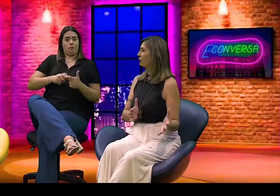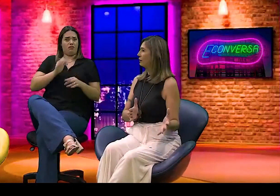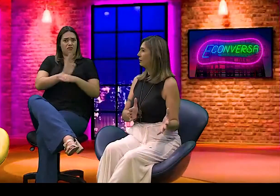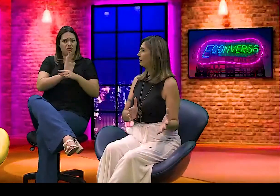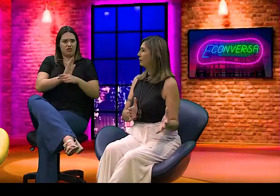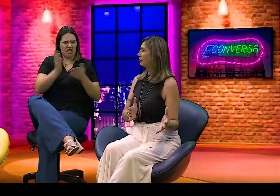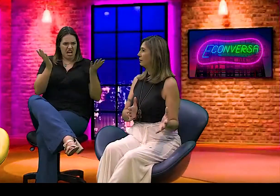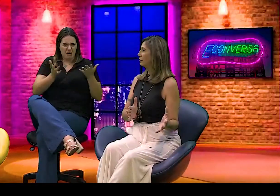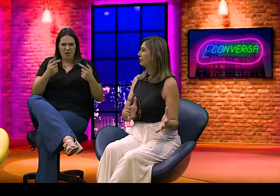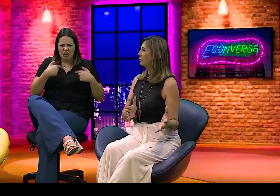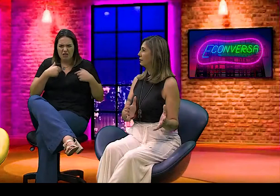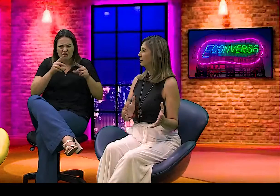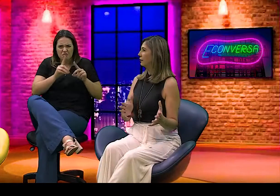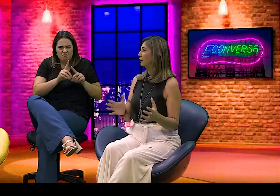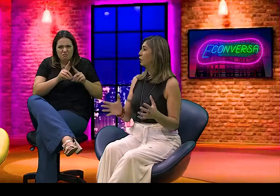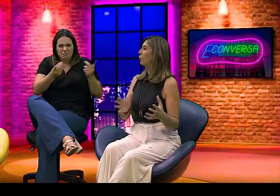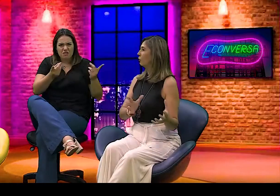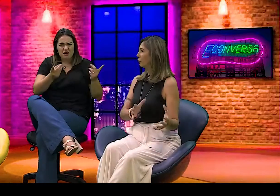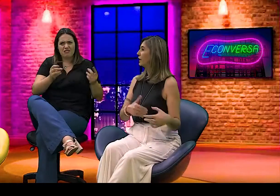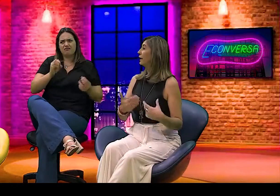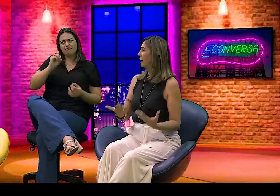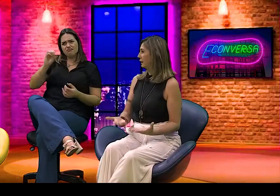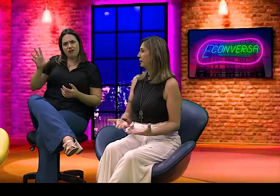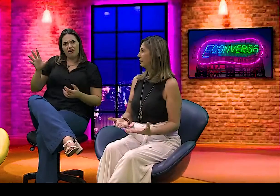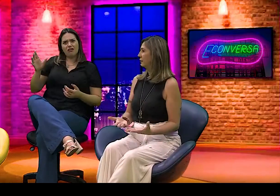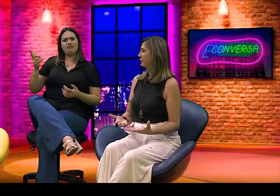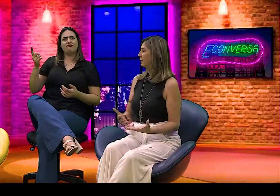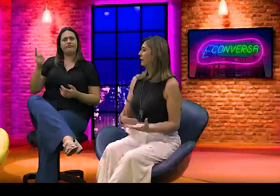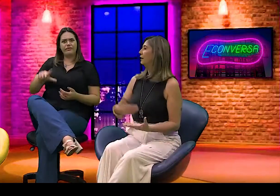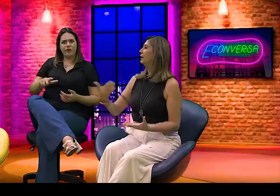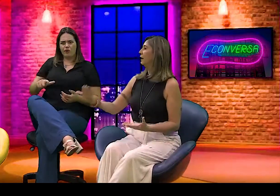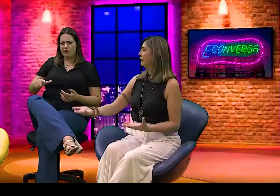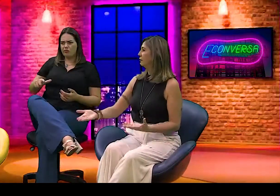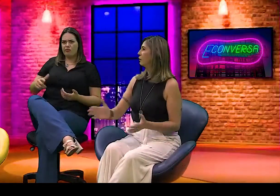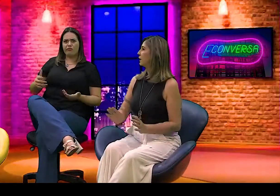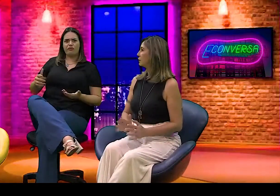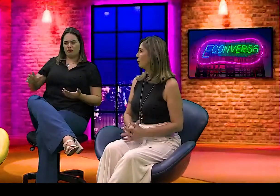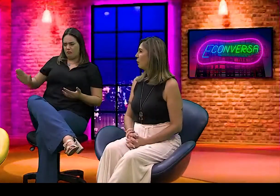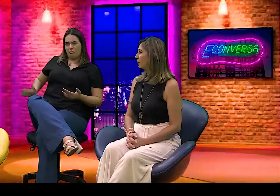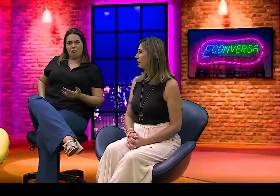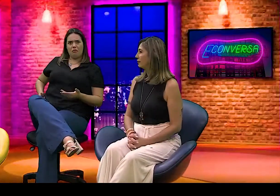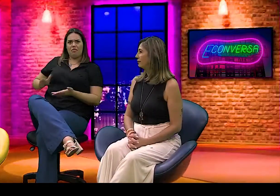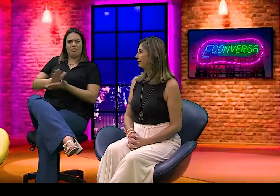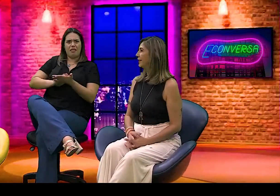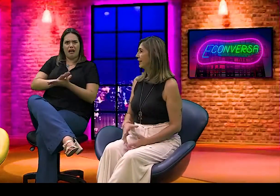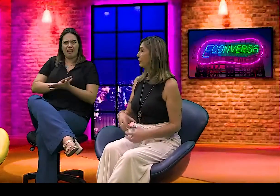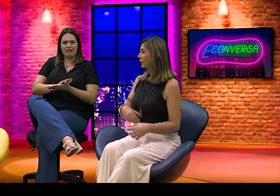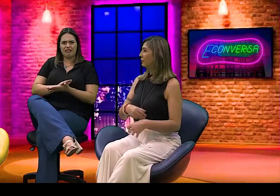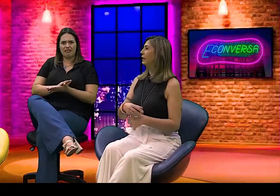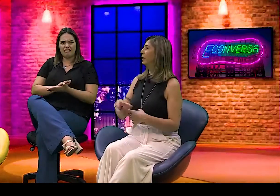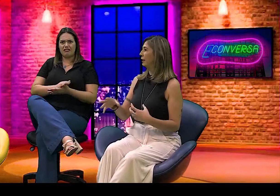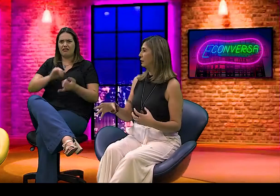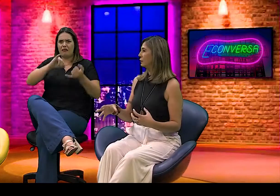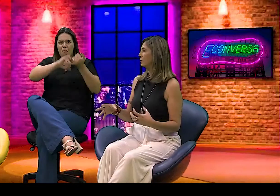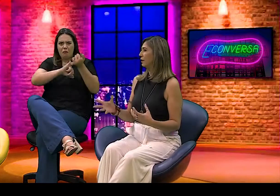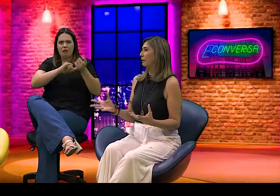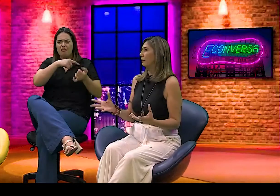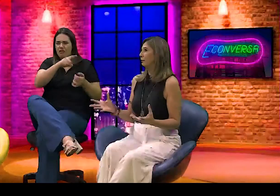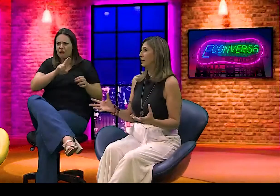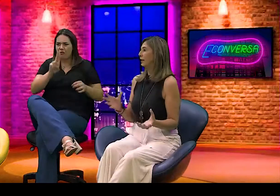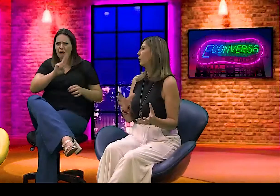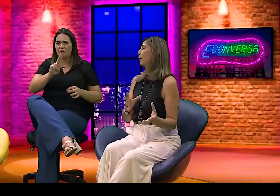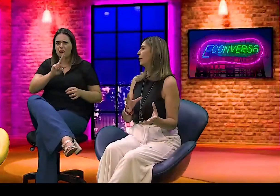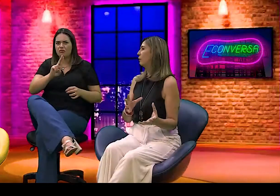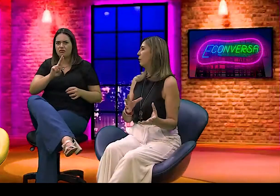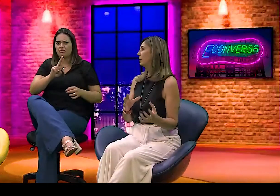embora, né, de novo, sem nada, e aí ele vai usar isso com outra, né? Então também tem isso. Aí você fala,